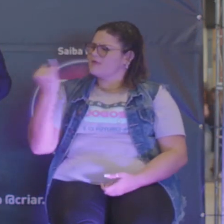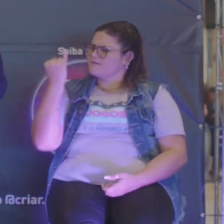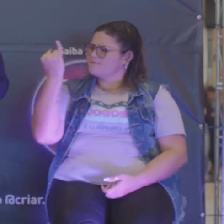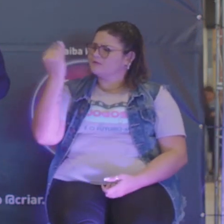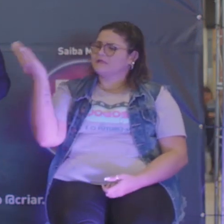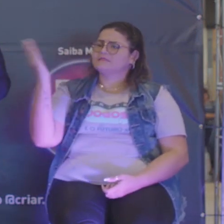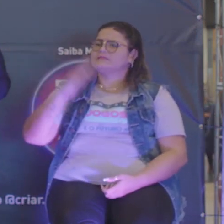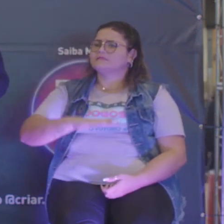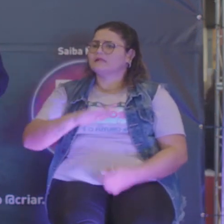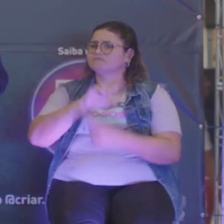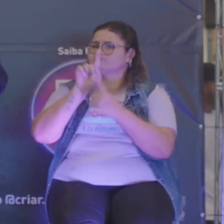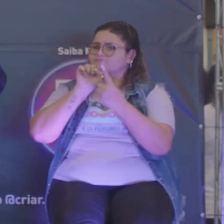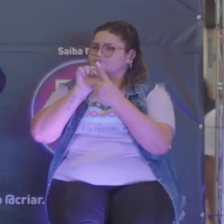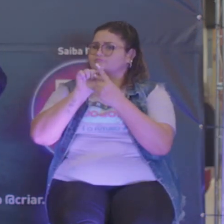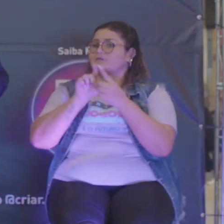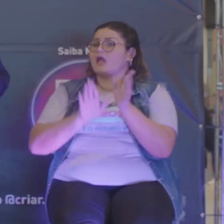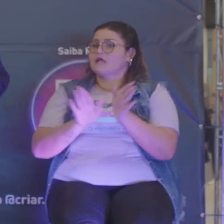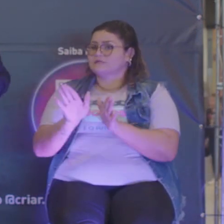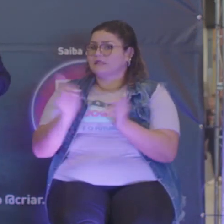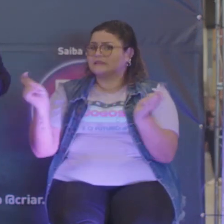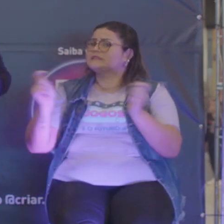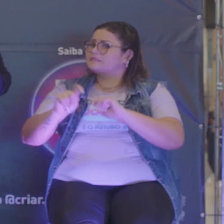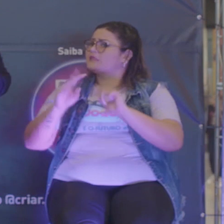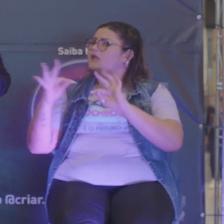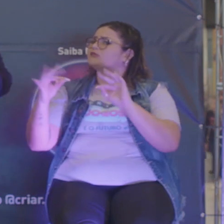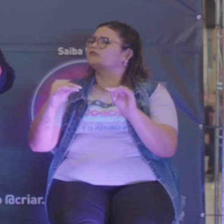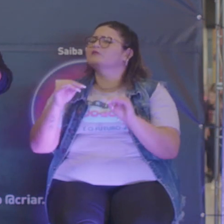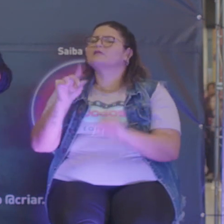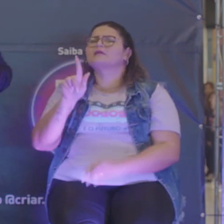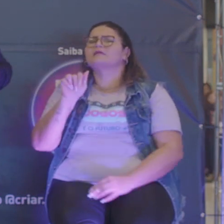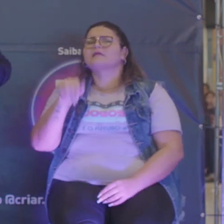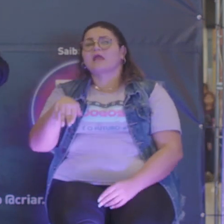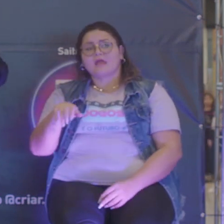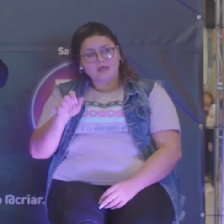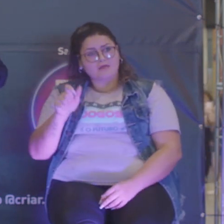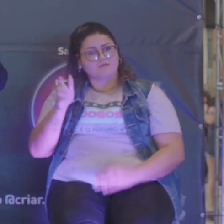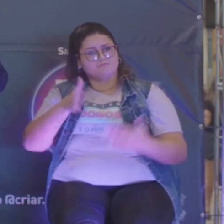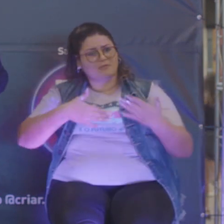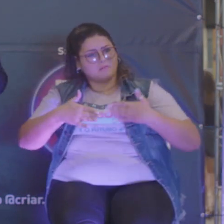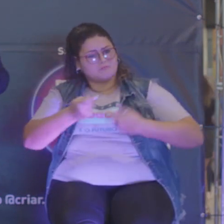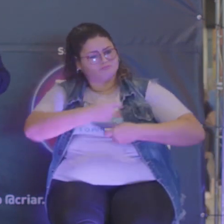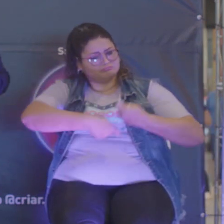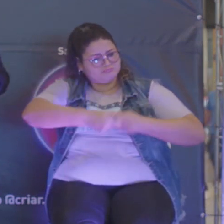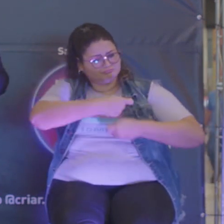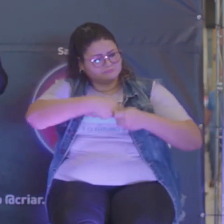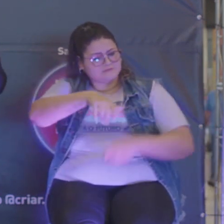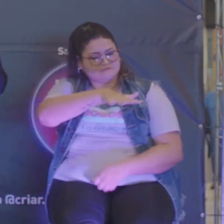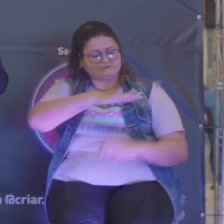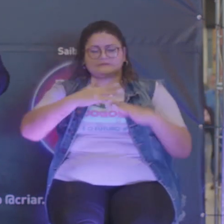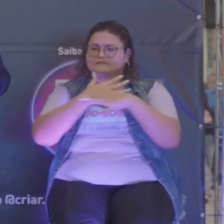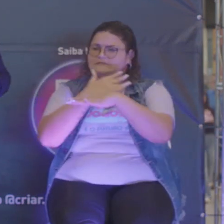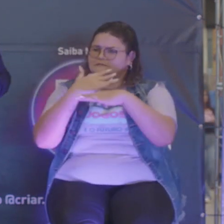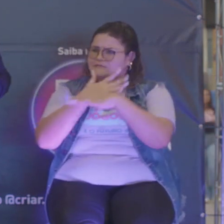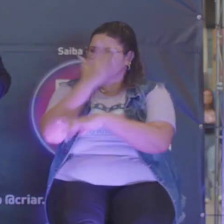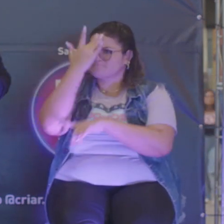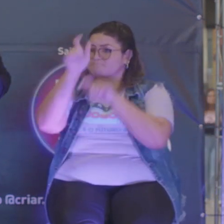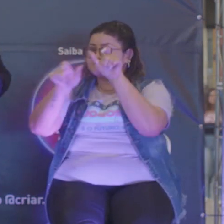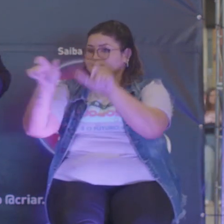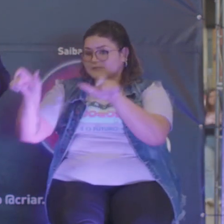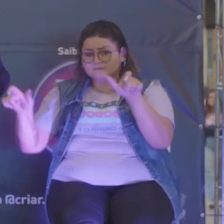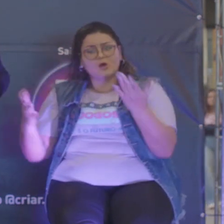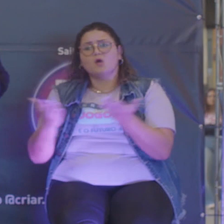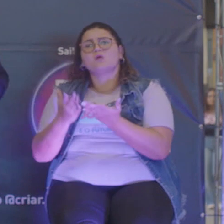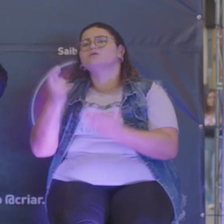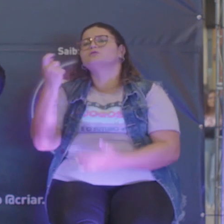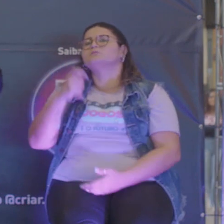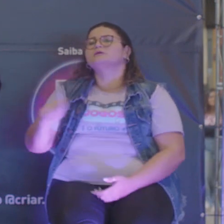esse ponto aqui, de forma acessível, né? O gamer está fazendo dinheiro, desenvolvimento econômico para a cidade, para as pessoas, né? Então, hoje você não